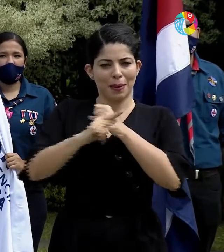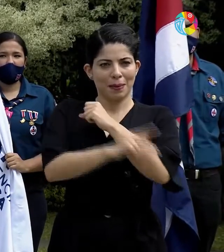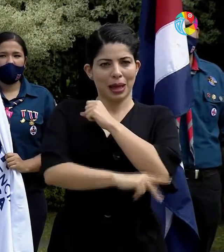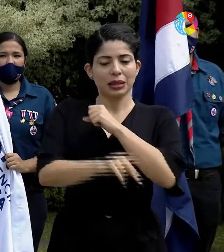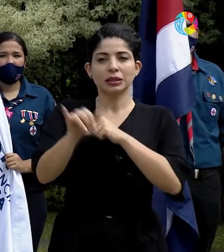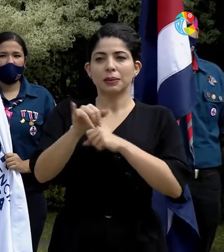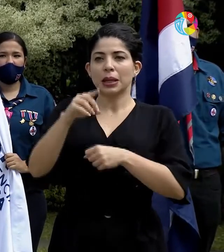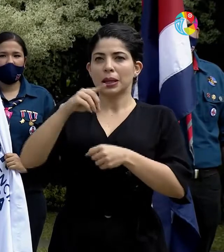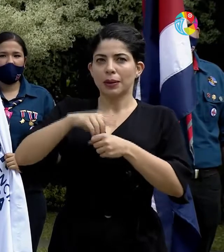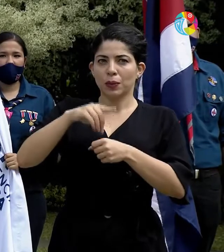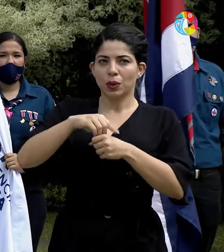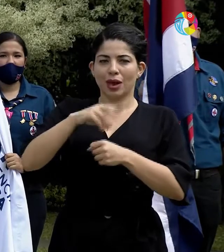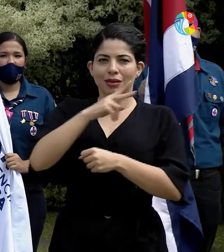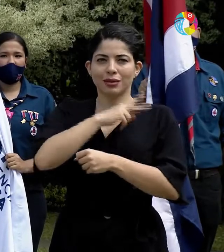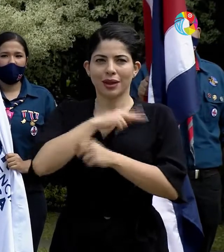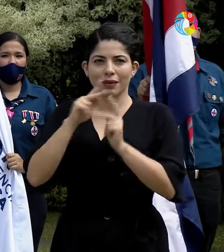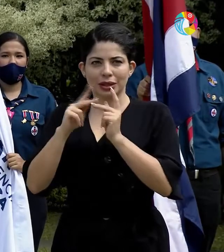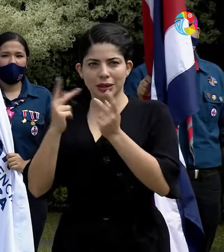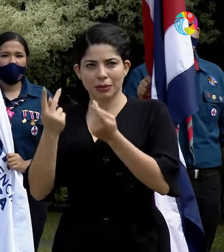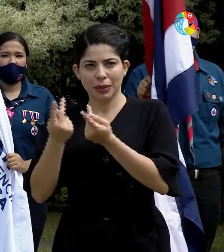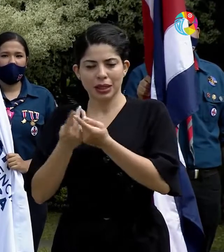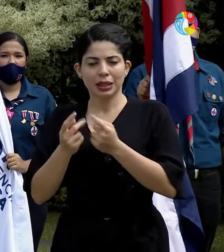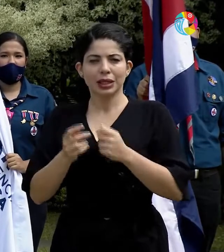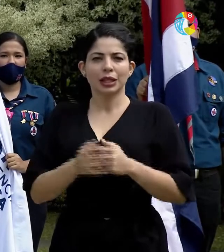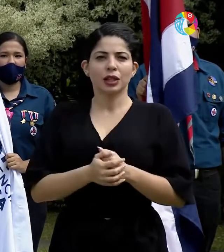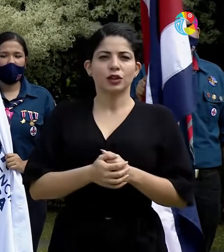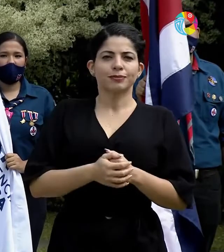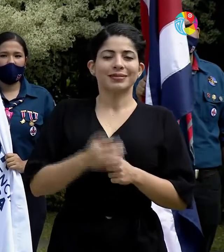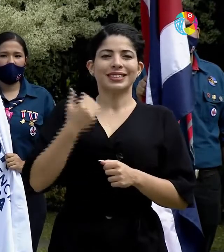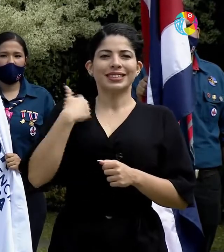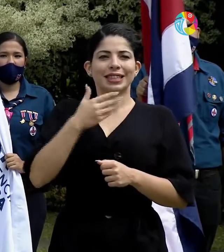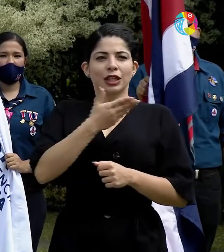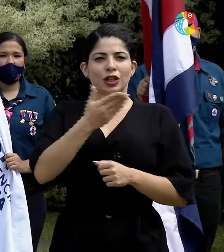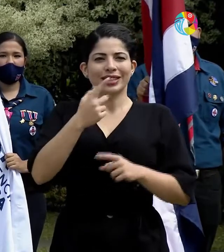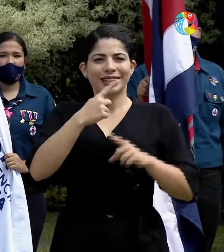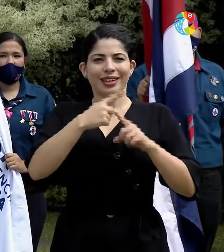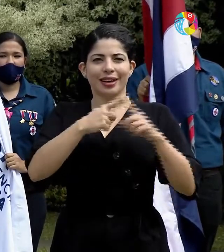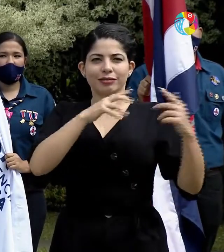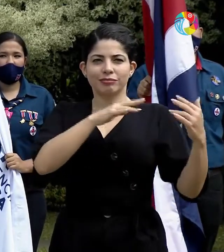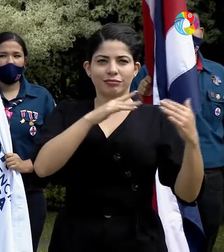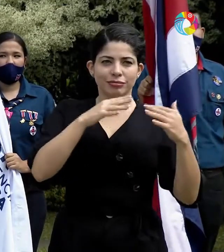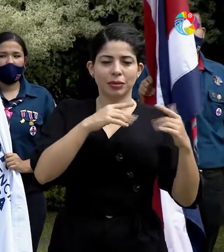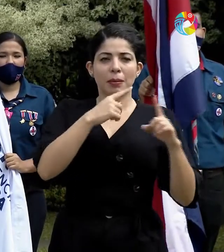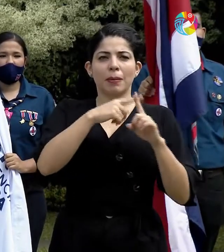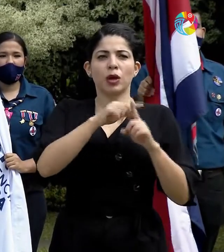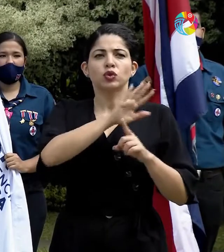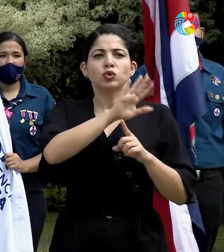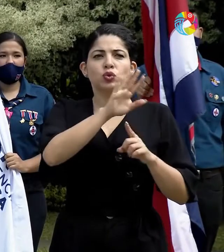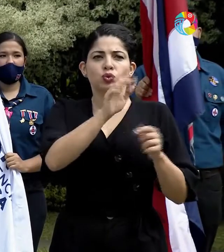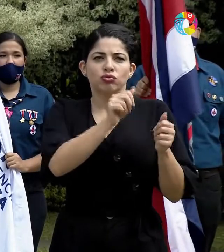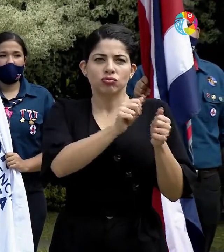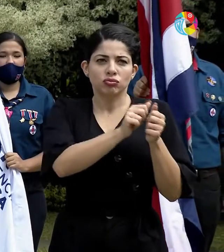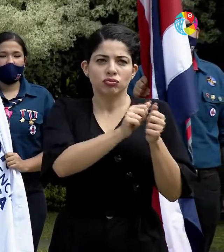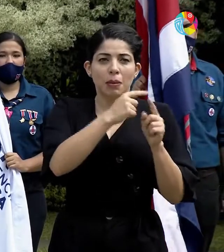de fracción y diputadas, jefas de fracción, señores excombatientes, acompañantes y a todos los que nos siguen